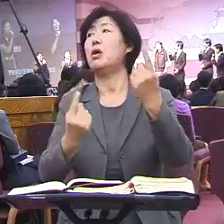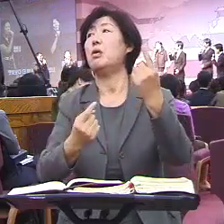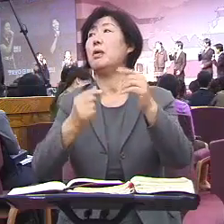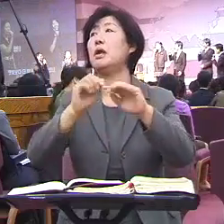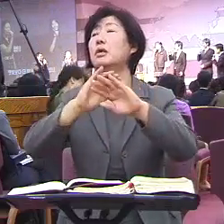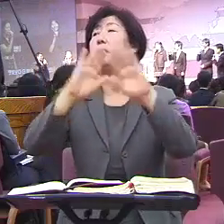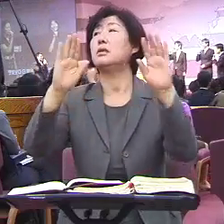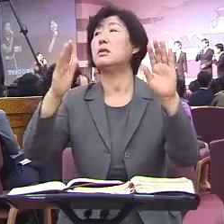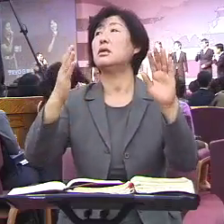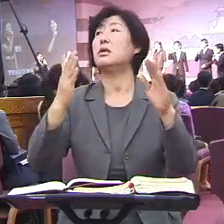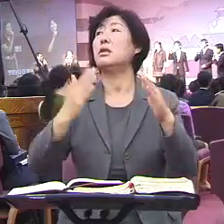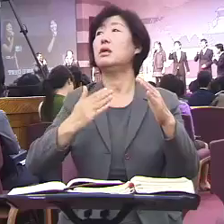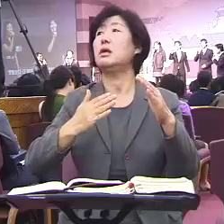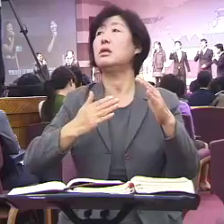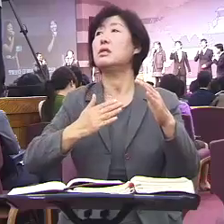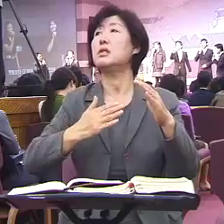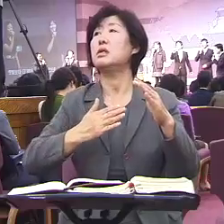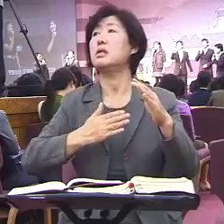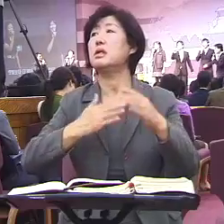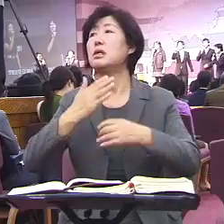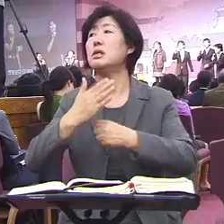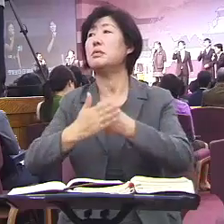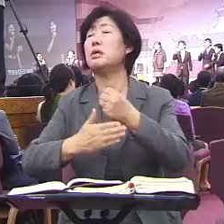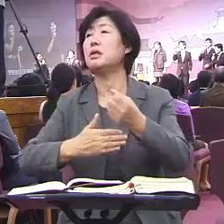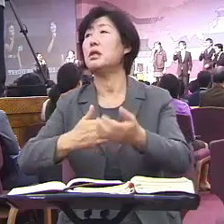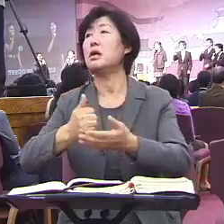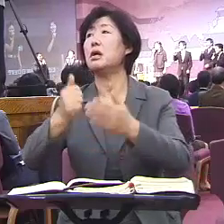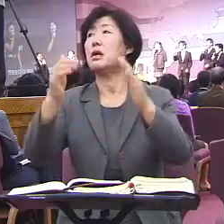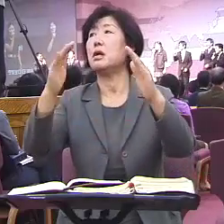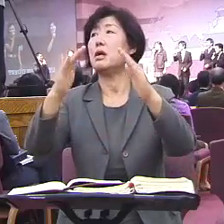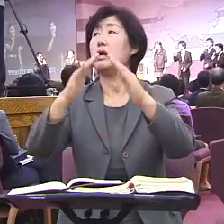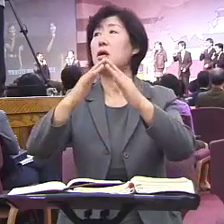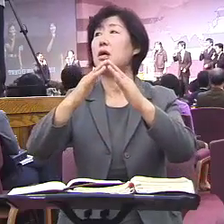햇빛보다 더 밝은 곳 내 집